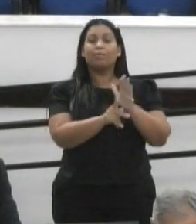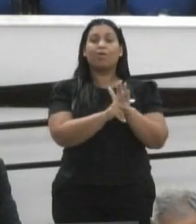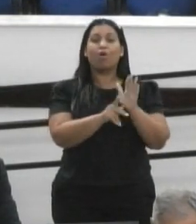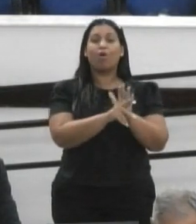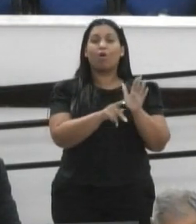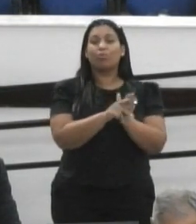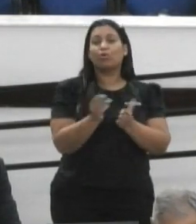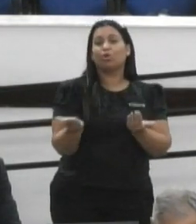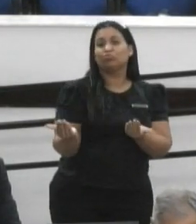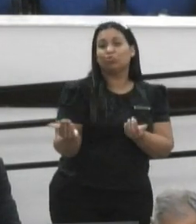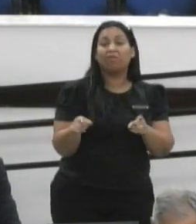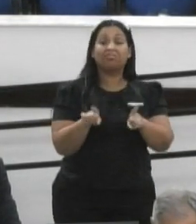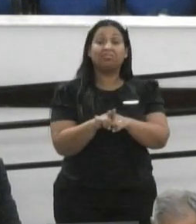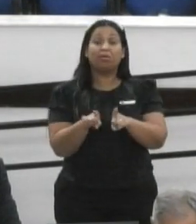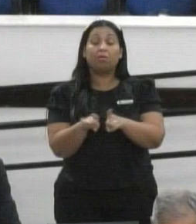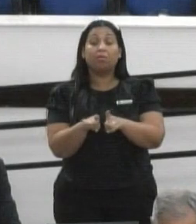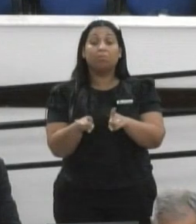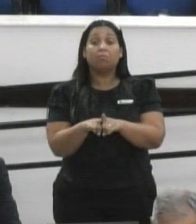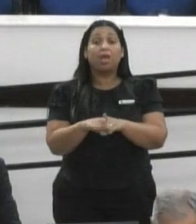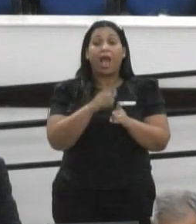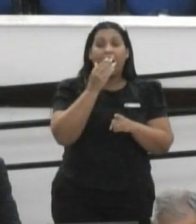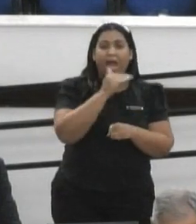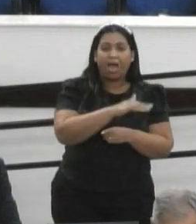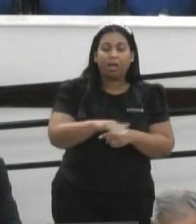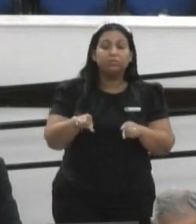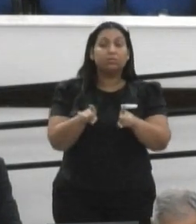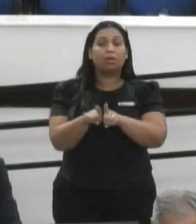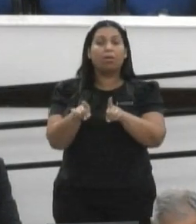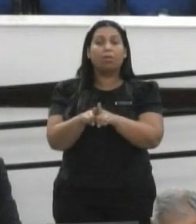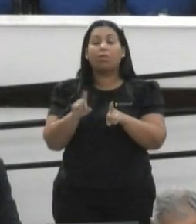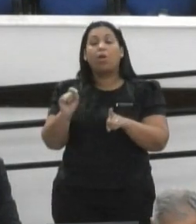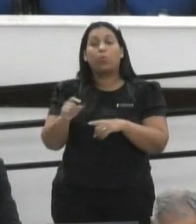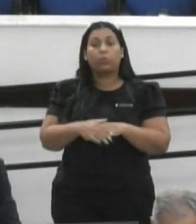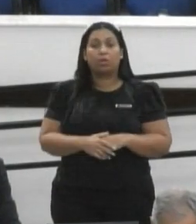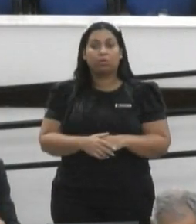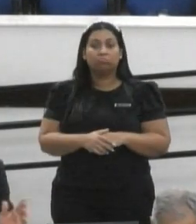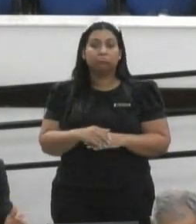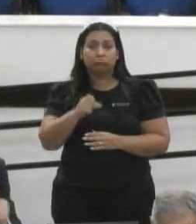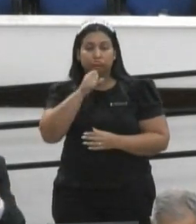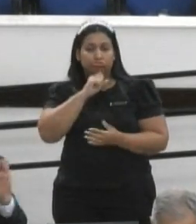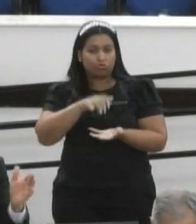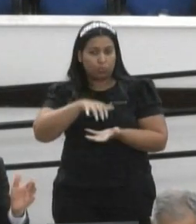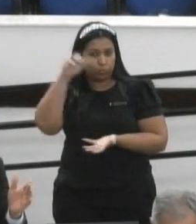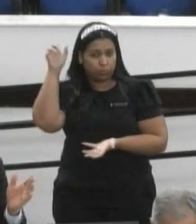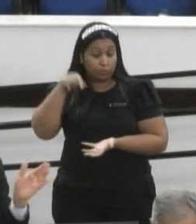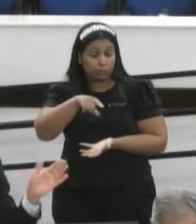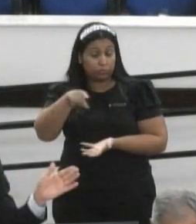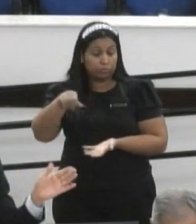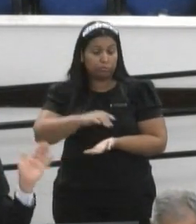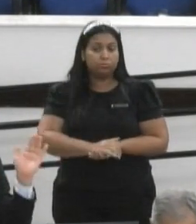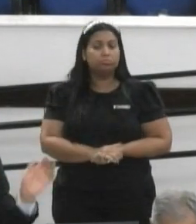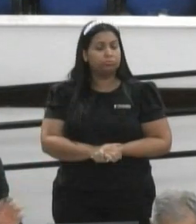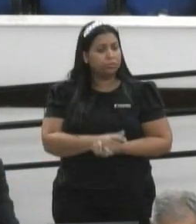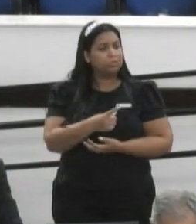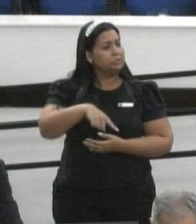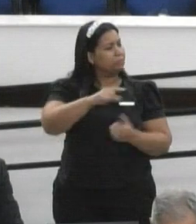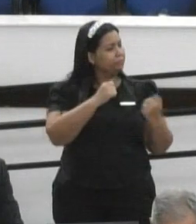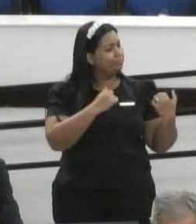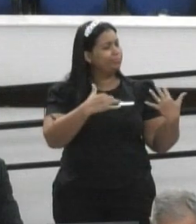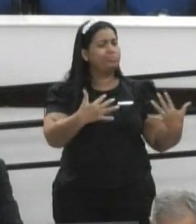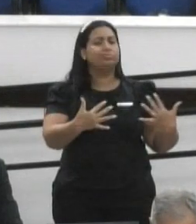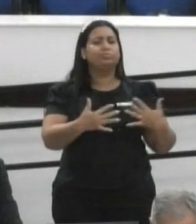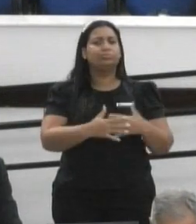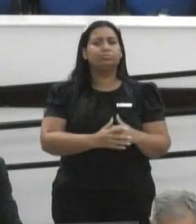idoso. Eu e o vereador Pedro também fizemos esse debate, teve uma audiência que participaram outros vereadores, o vereador Renato